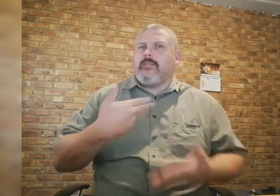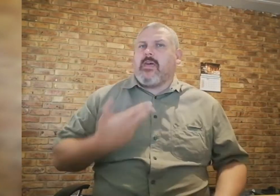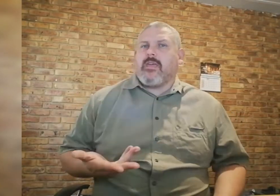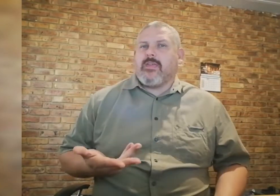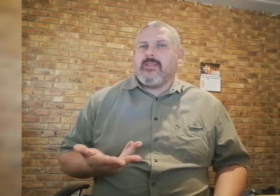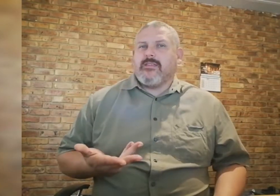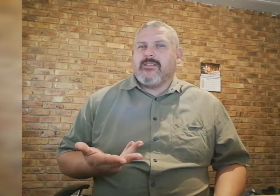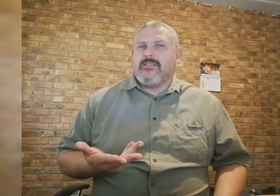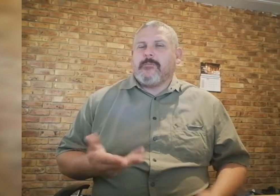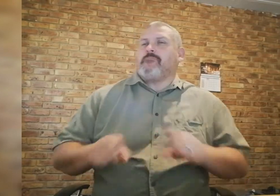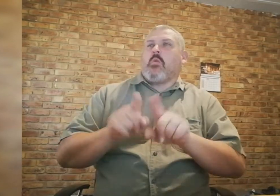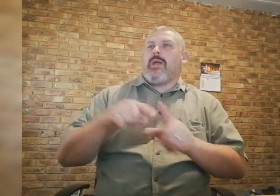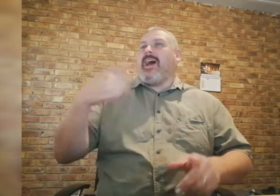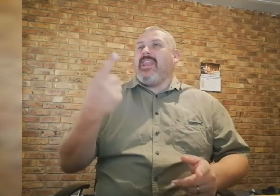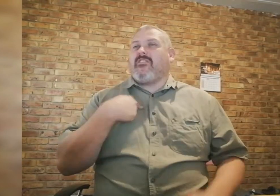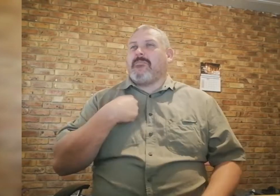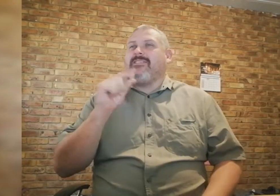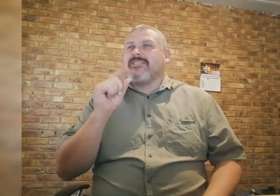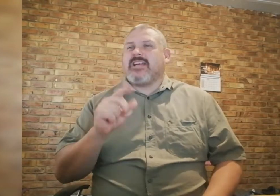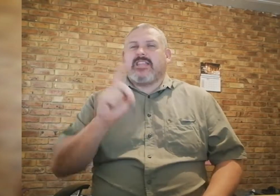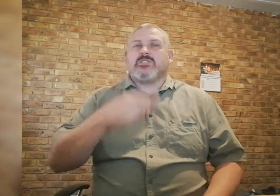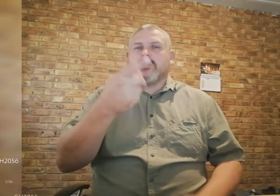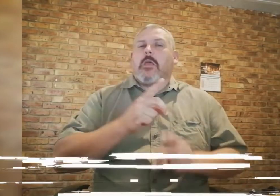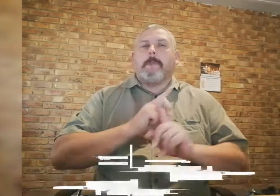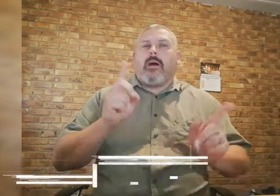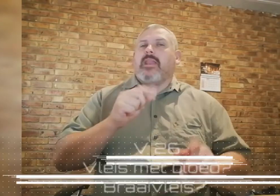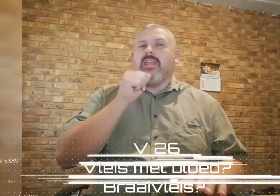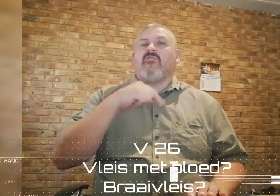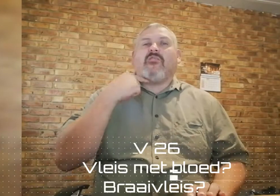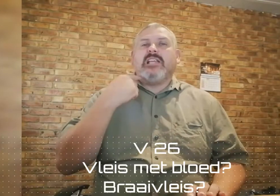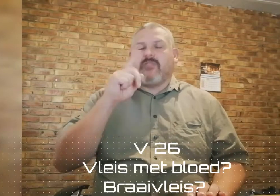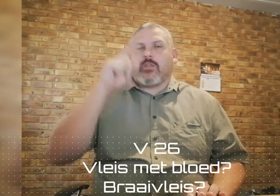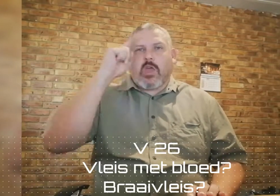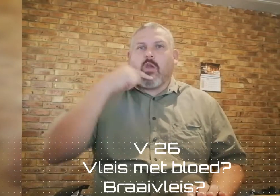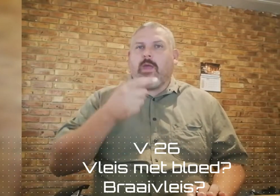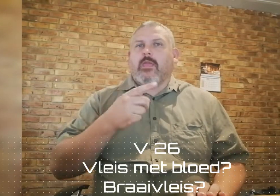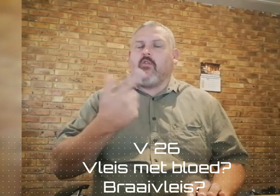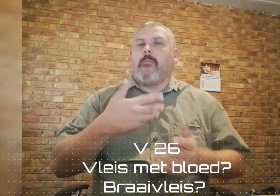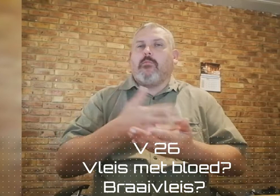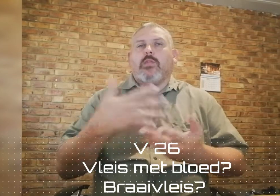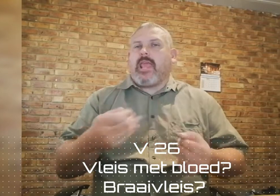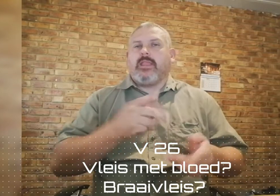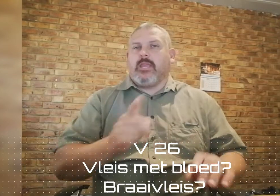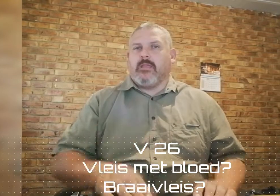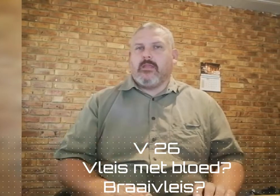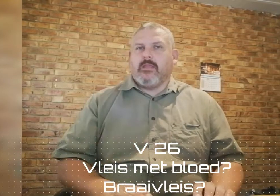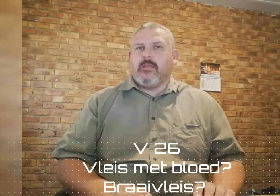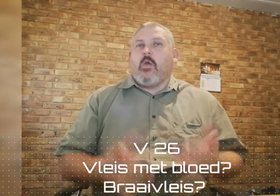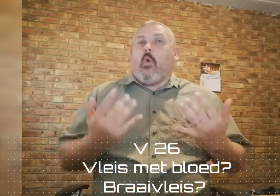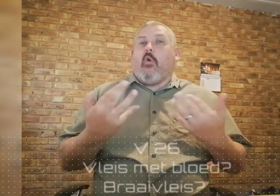sonde. Ook ander wat my interessant is, soos, mag nie eet vleis wat nog rooi of bloed het nie.